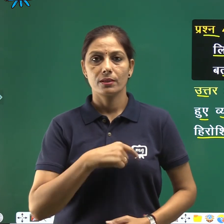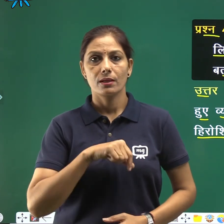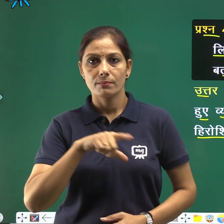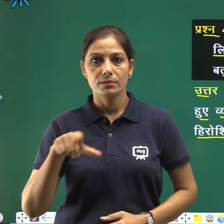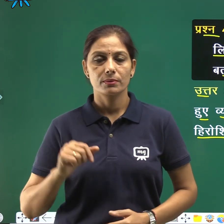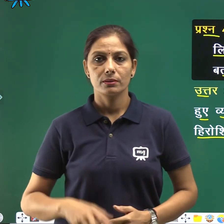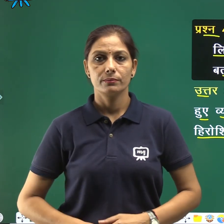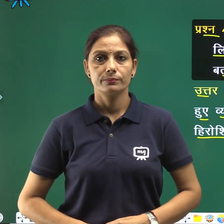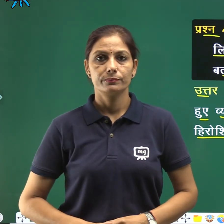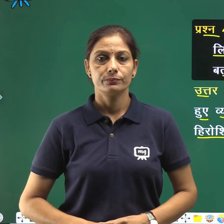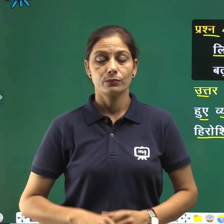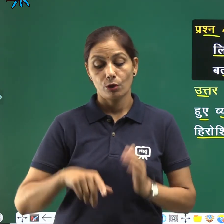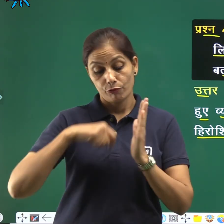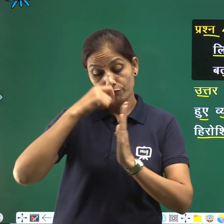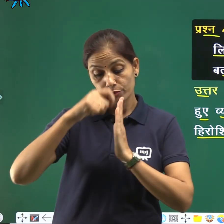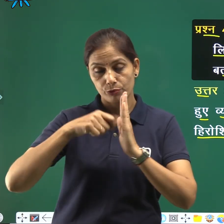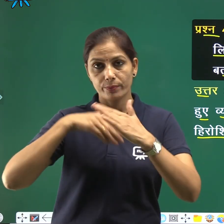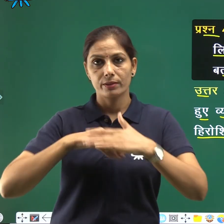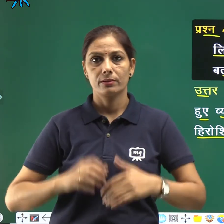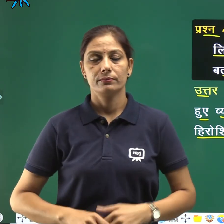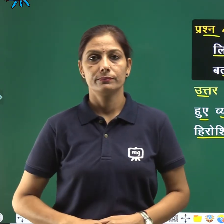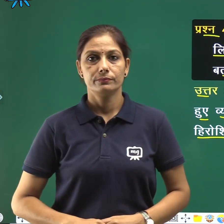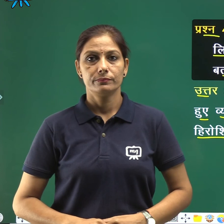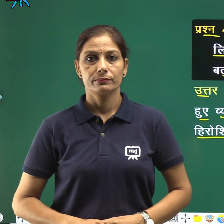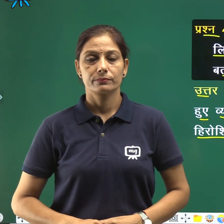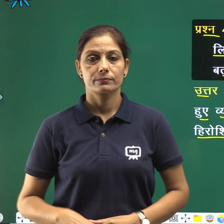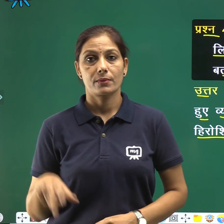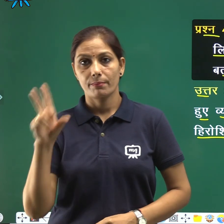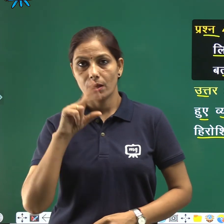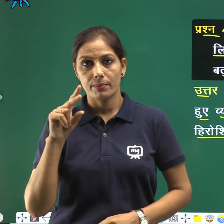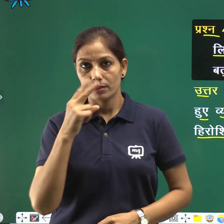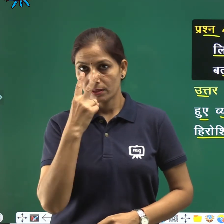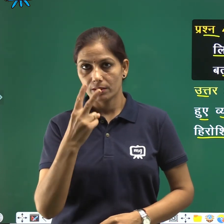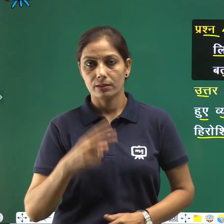आप वीडियो में बार बार देखें,